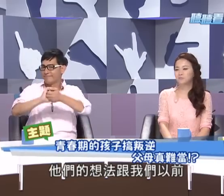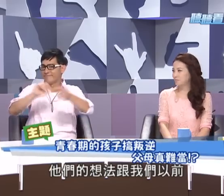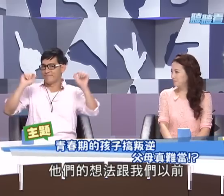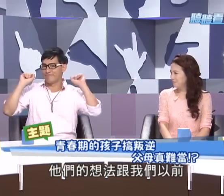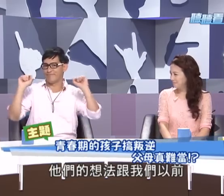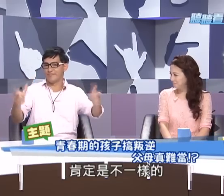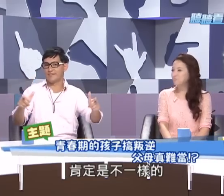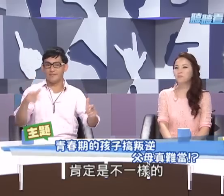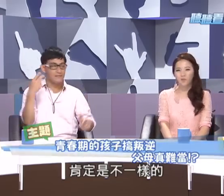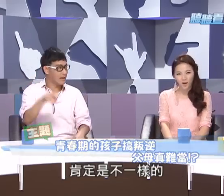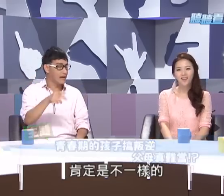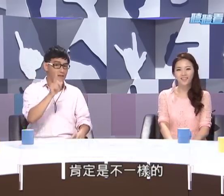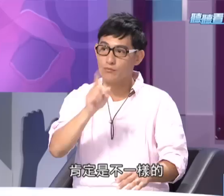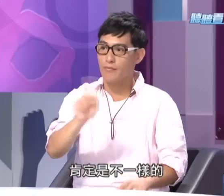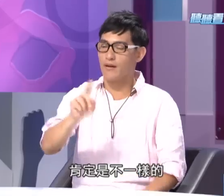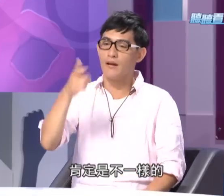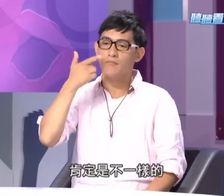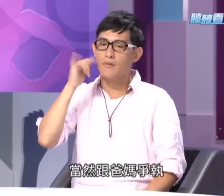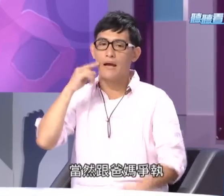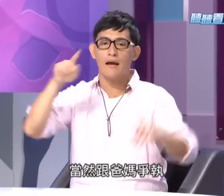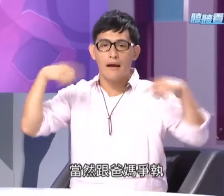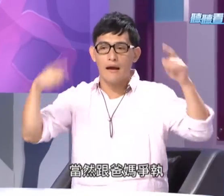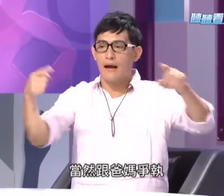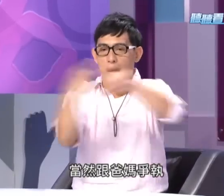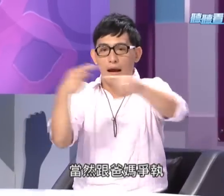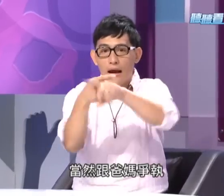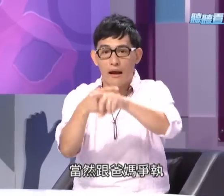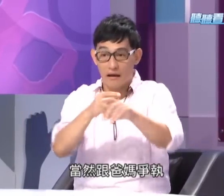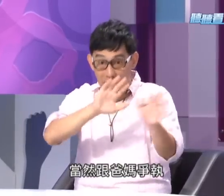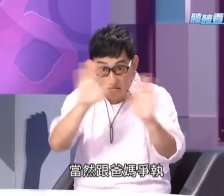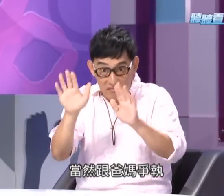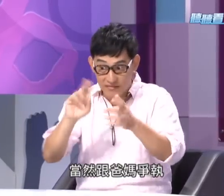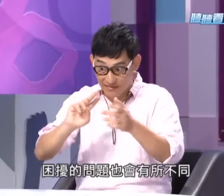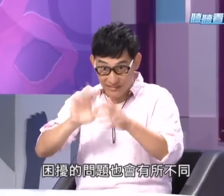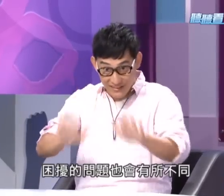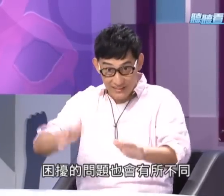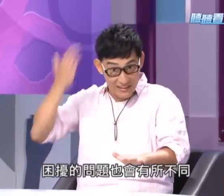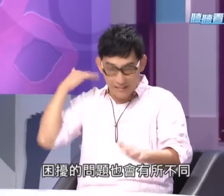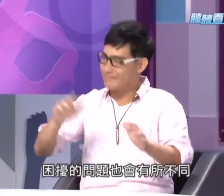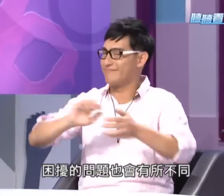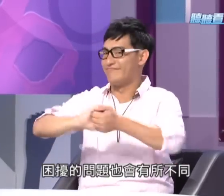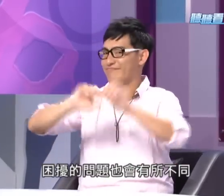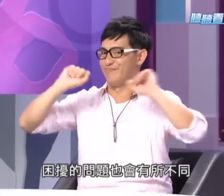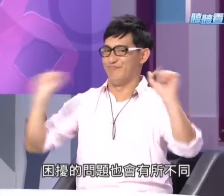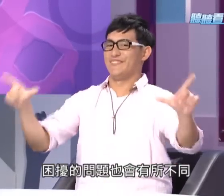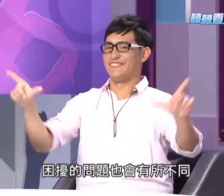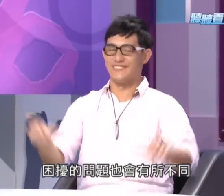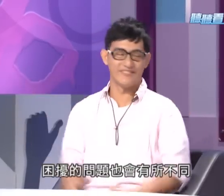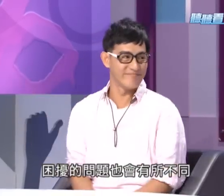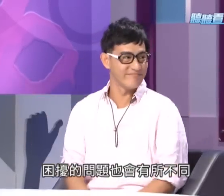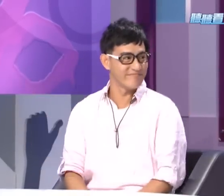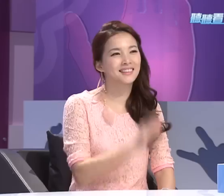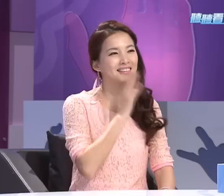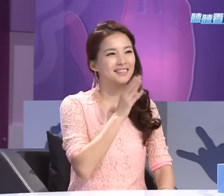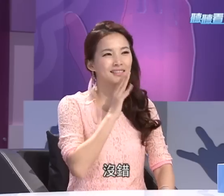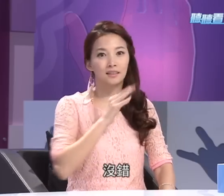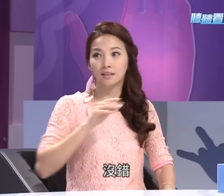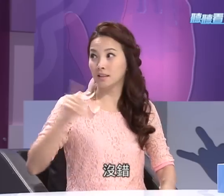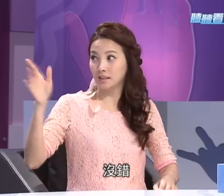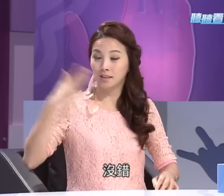跟我们以前肯定是不一样的，当然跟爸妈争执困扰的问题也会有所不同哦。 没错，